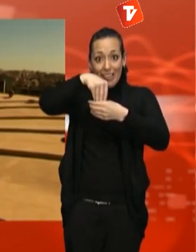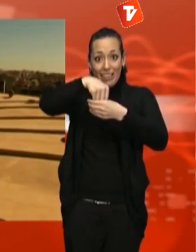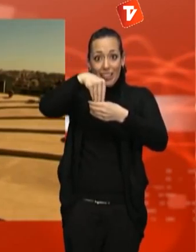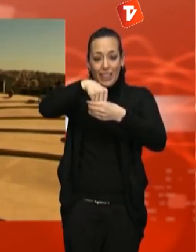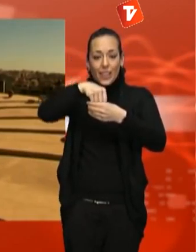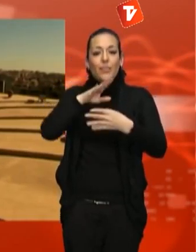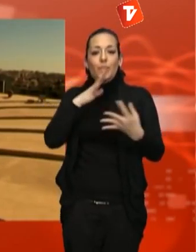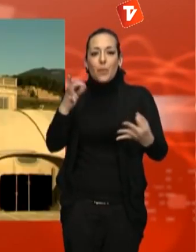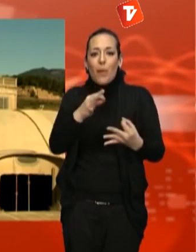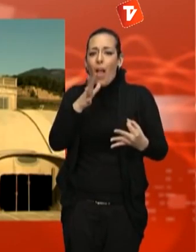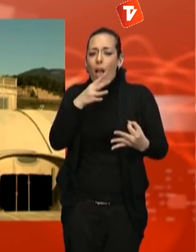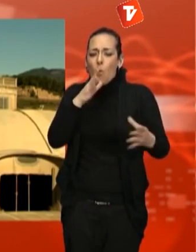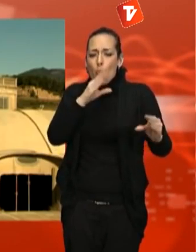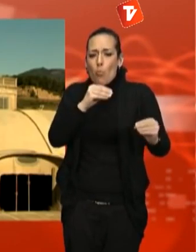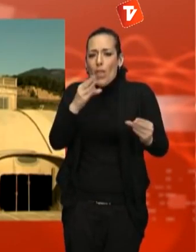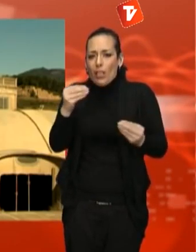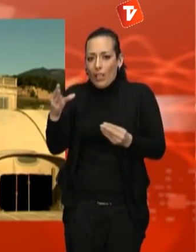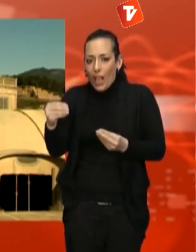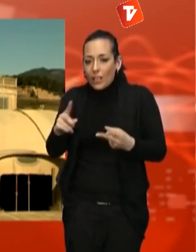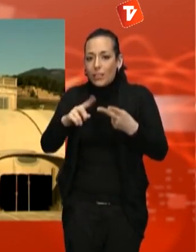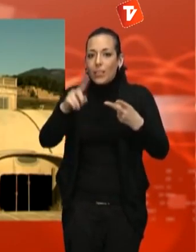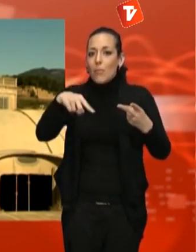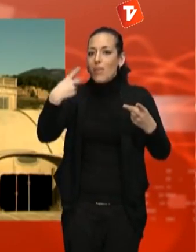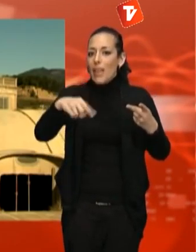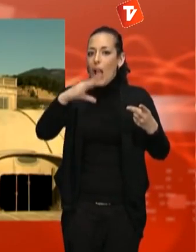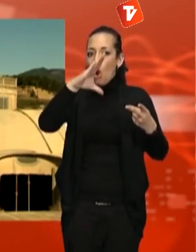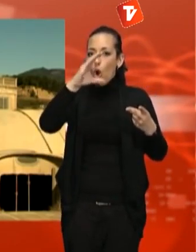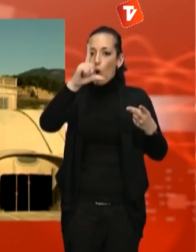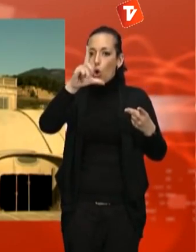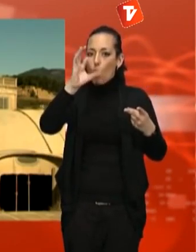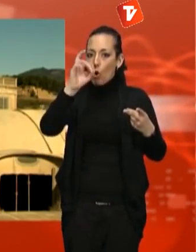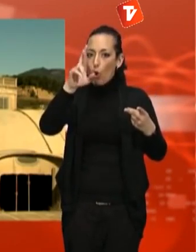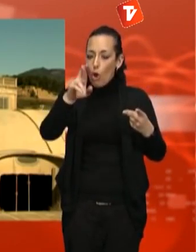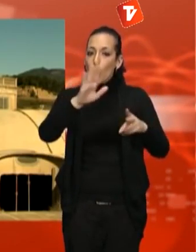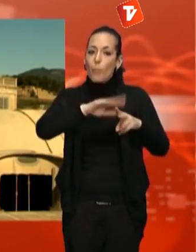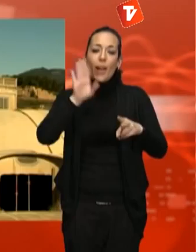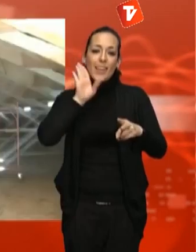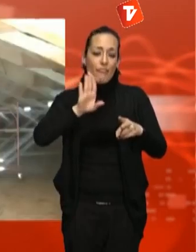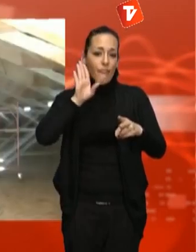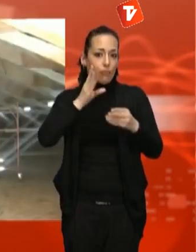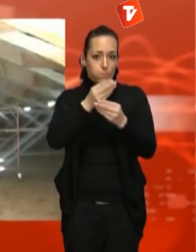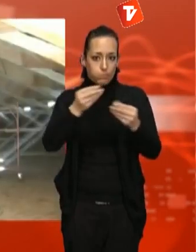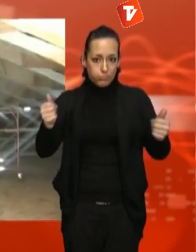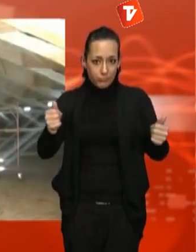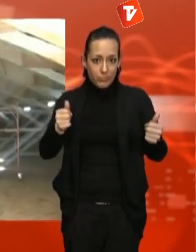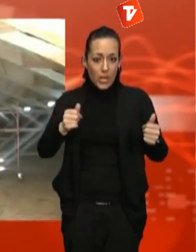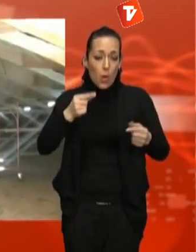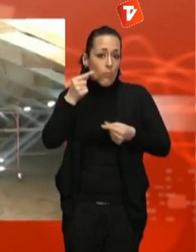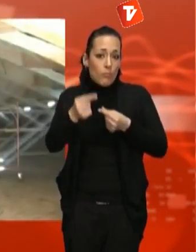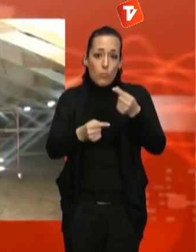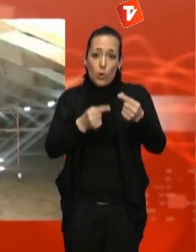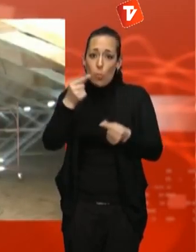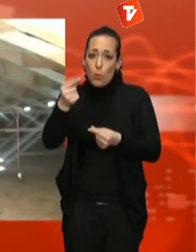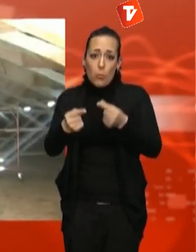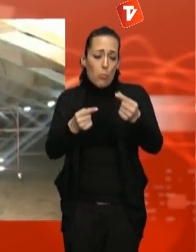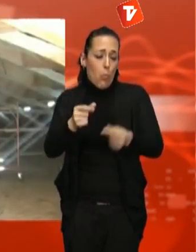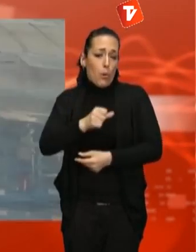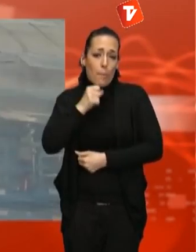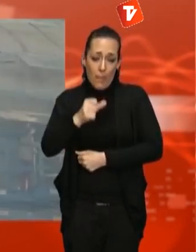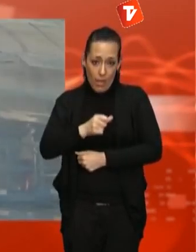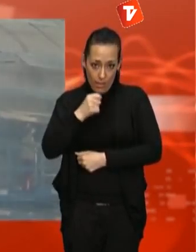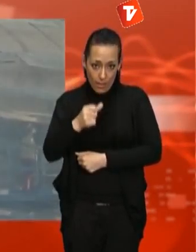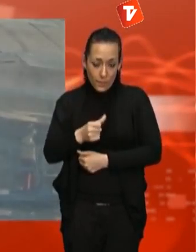molta humitat, clor, que és l'element desinfectant que porta l'aigua i que, per tant, es va malmetent amb el temps. El que estan fent aquests dies els treballadors és arrencar